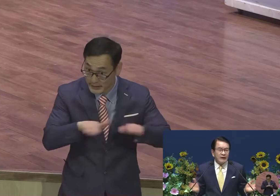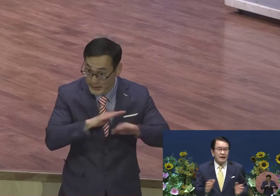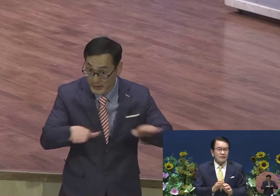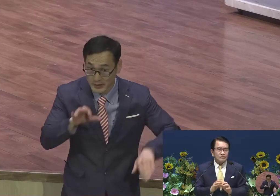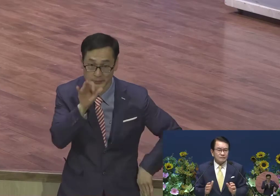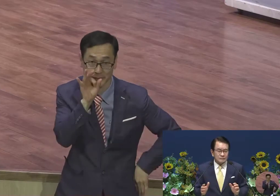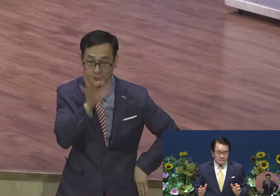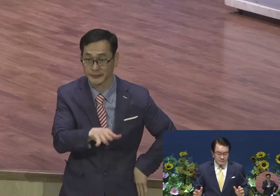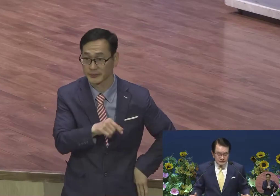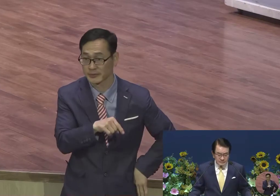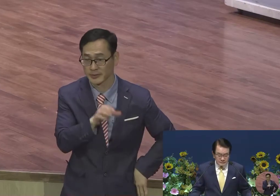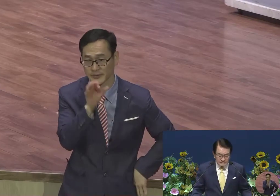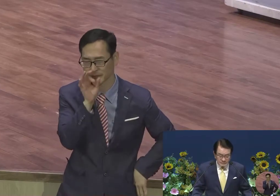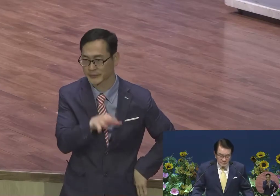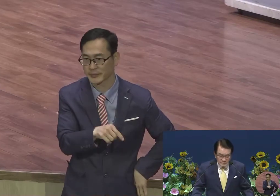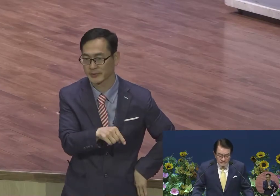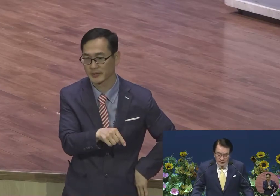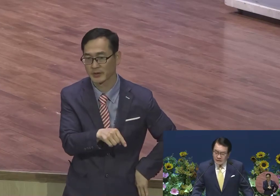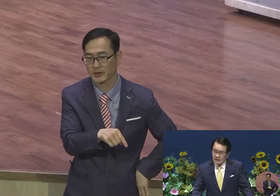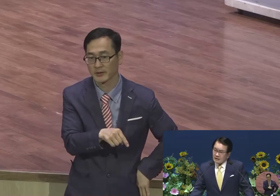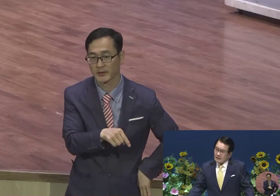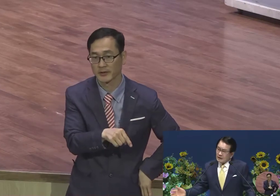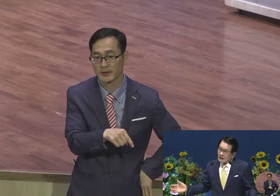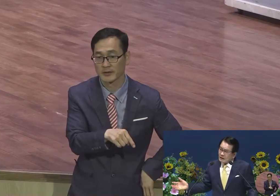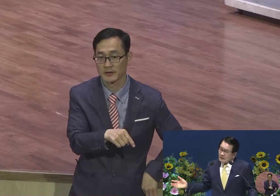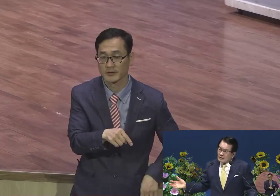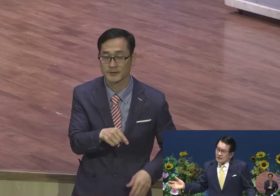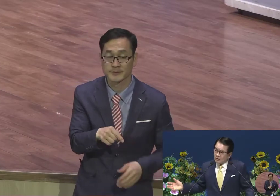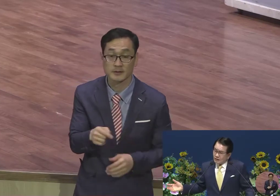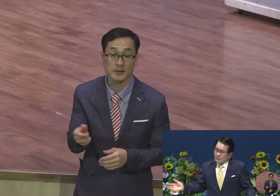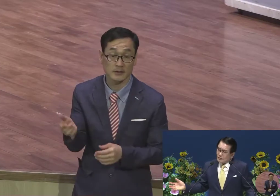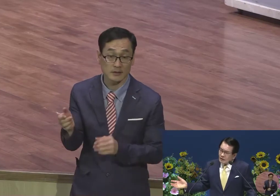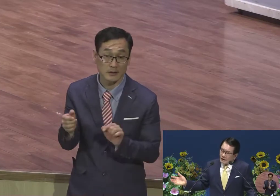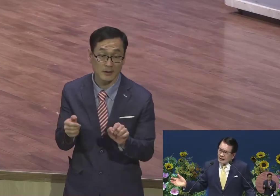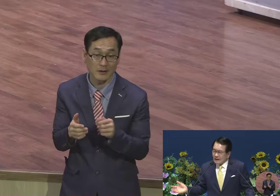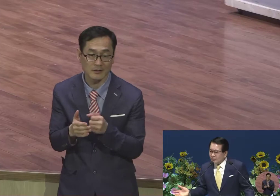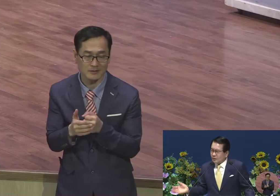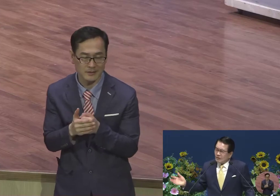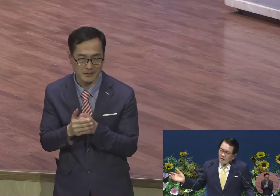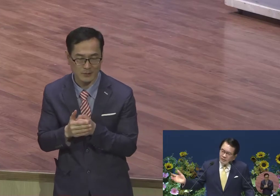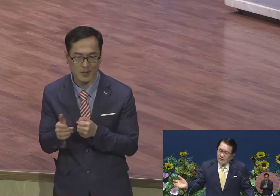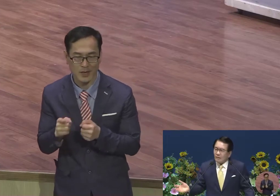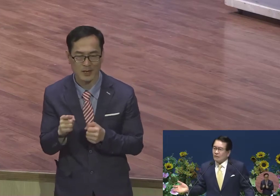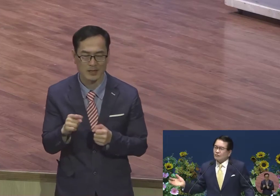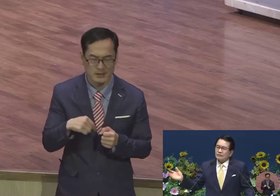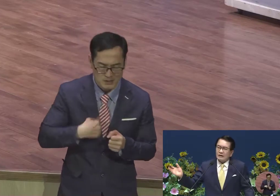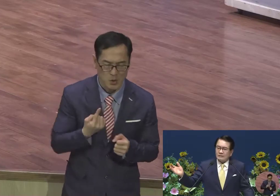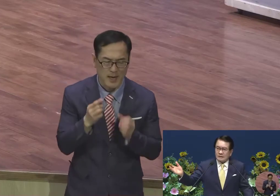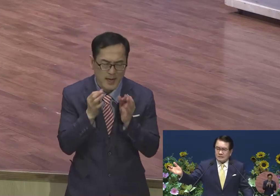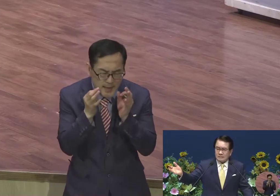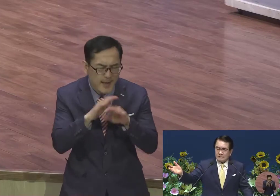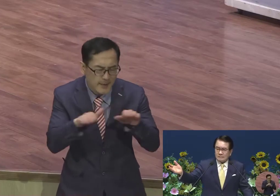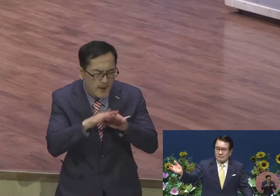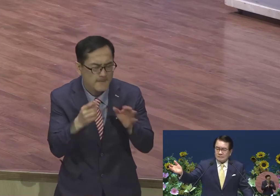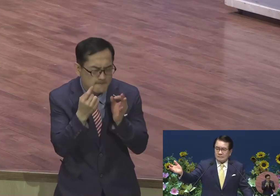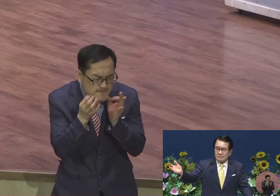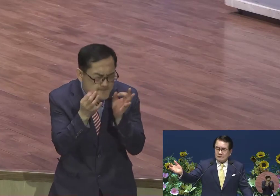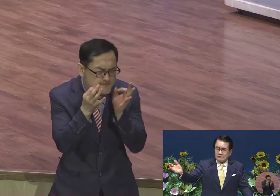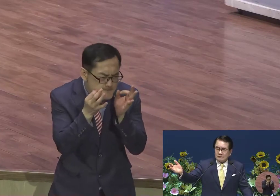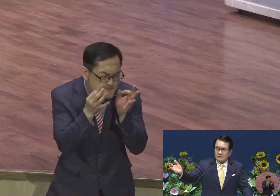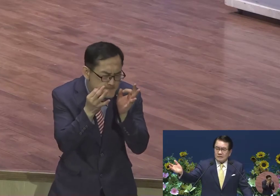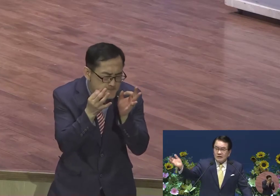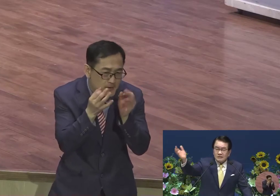유언적이 해결할 수 없어요 그런데 그러다 보니까 뭘 해결해 보려고 우상을 만들어요